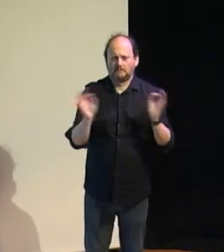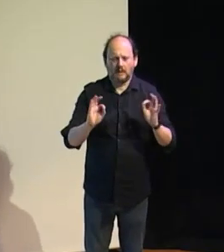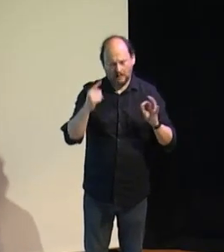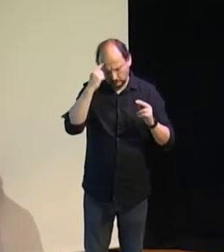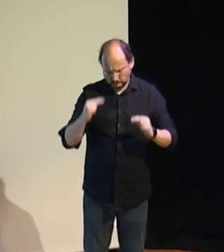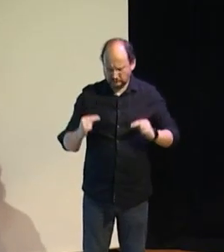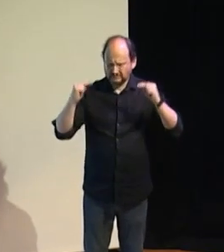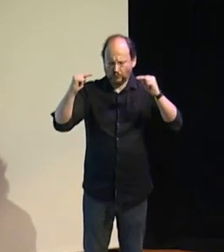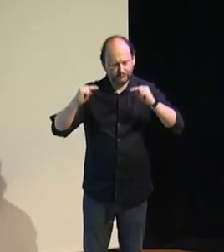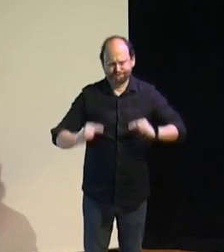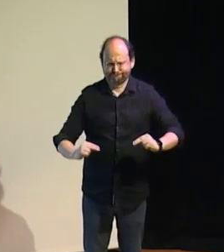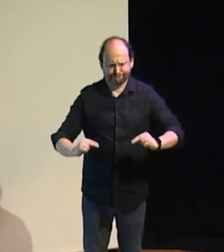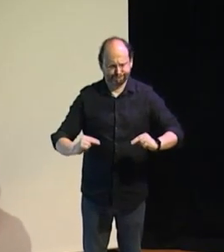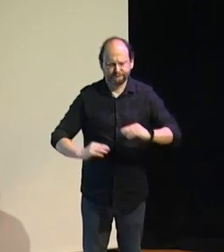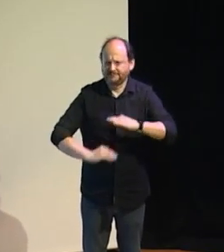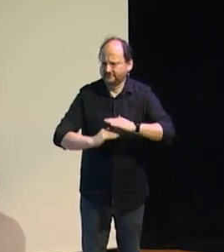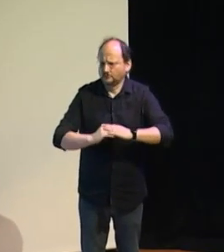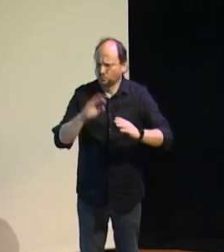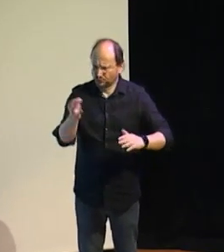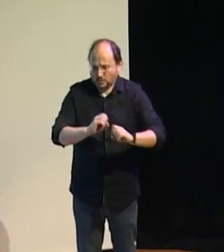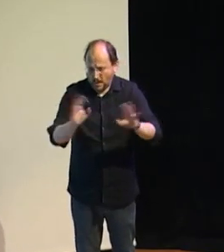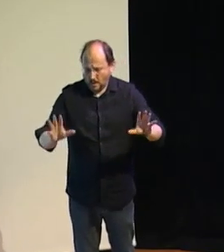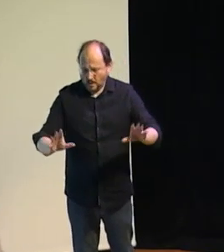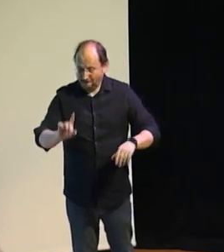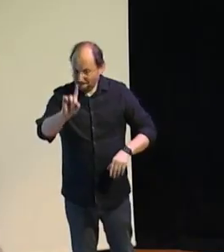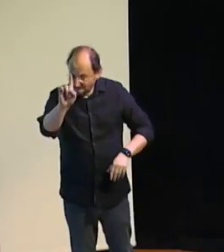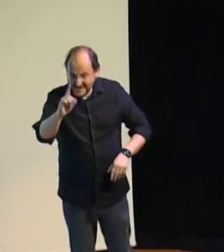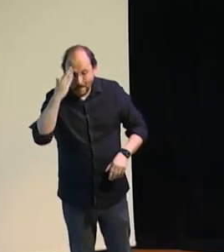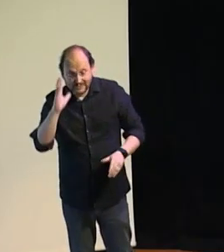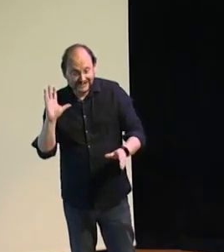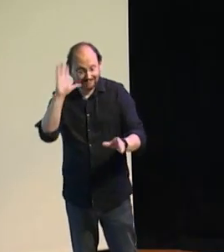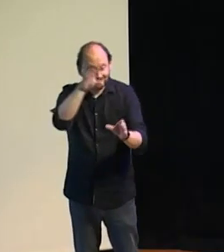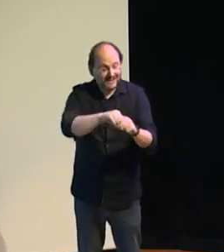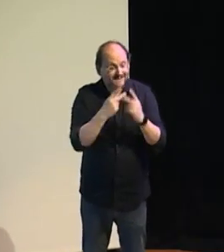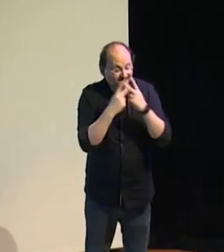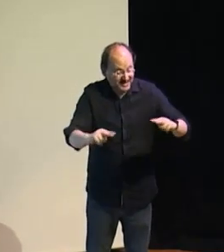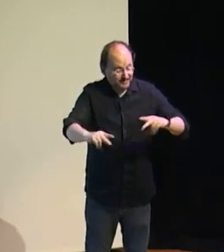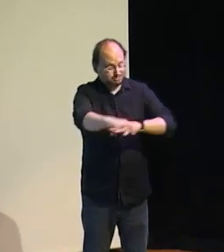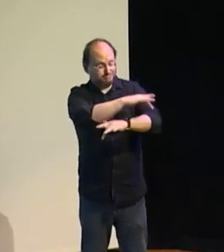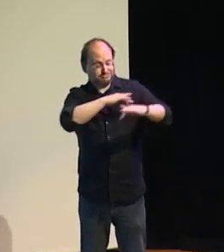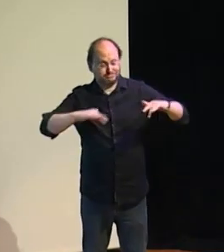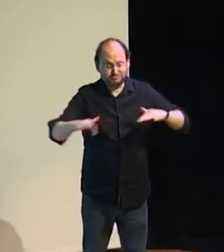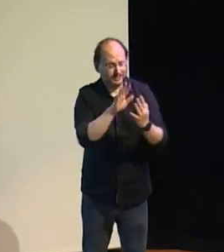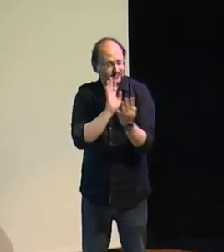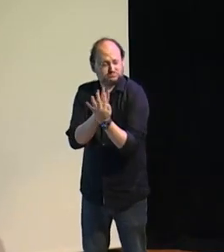étaient isolés dans la campagne. Les sourds ne se rencontraient pas. Les sourds avaient vraiment un niveau de développement social très très limité.